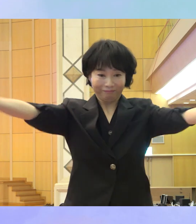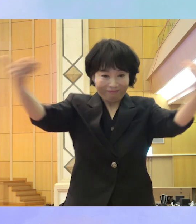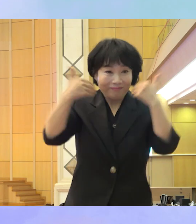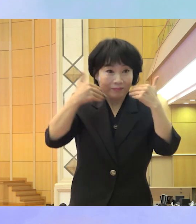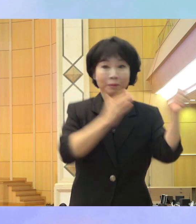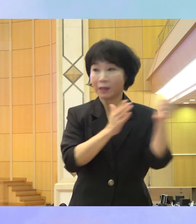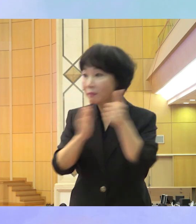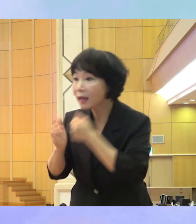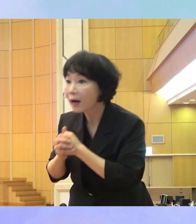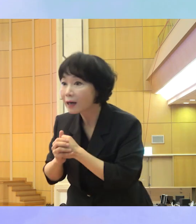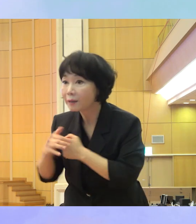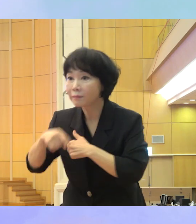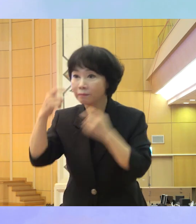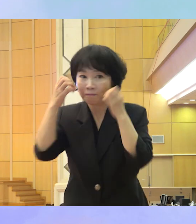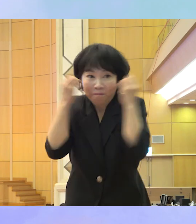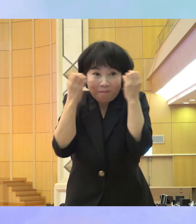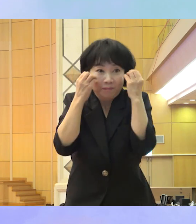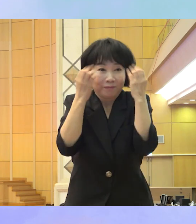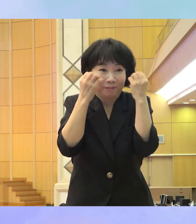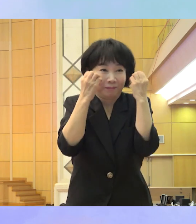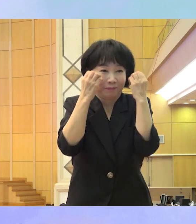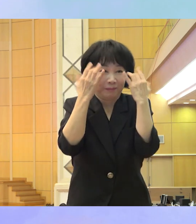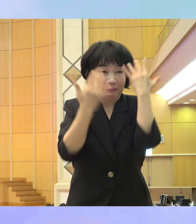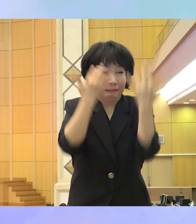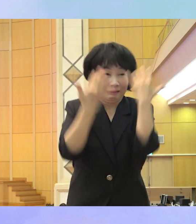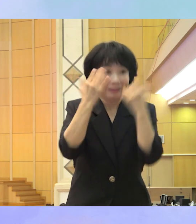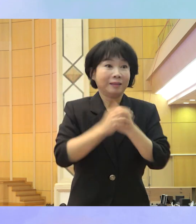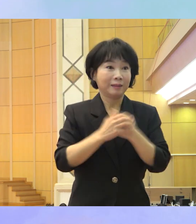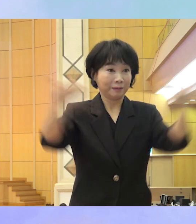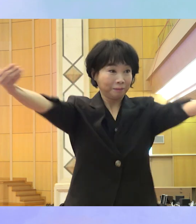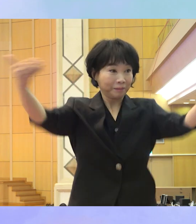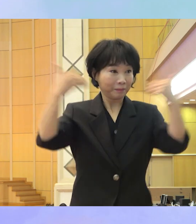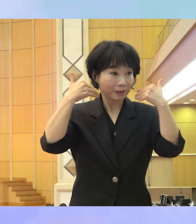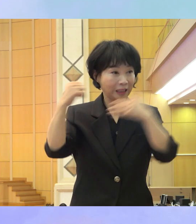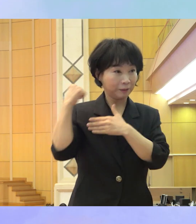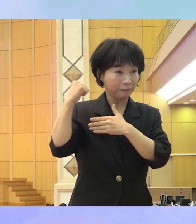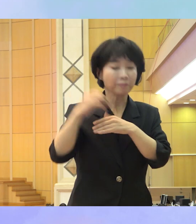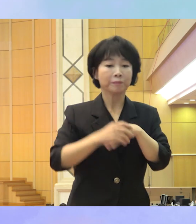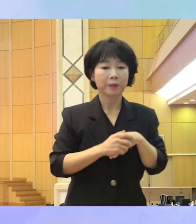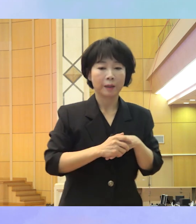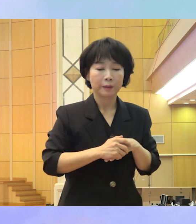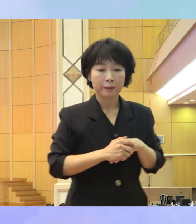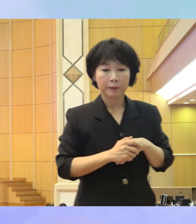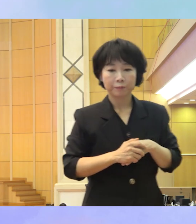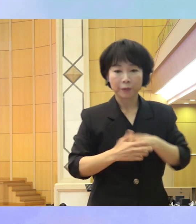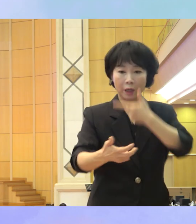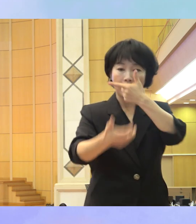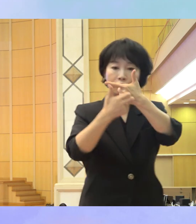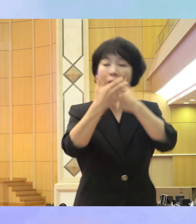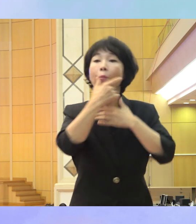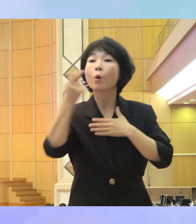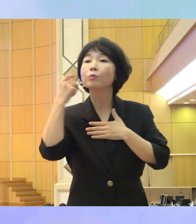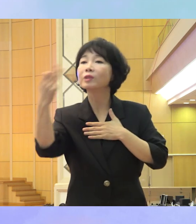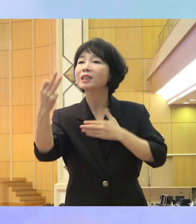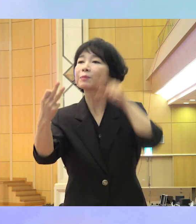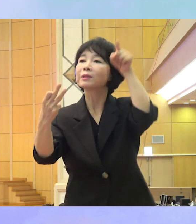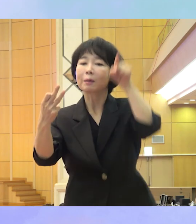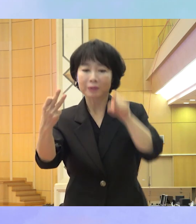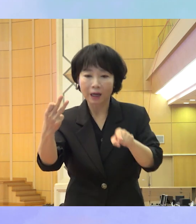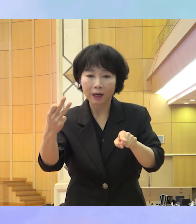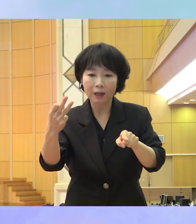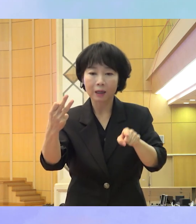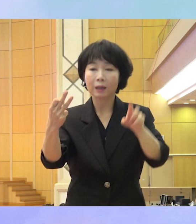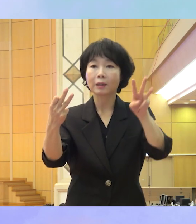33절까지 보겠습니다. 신약 성경 118페이지입니다. 누가복음